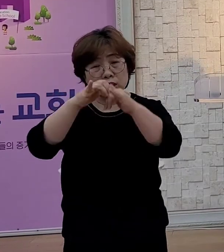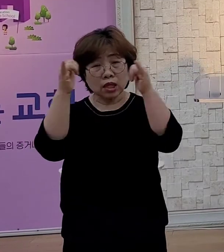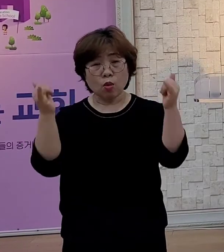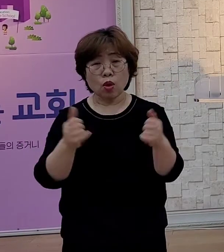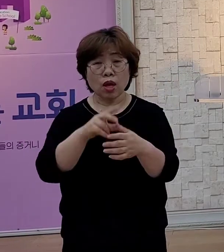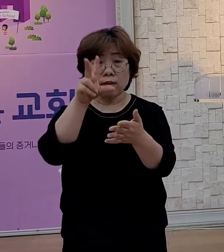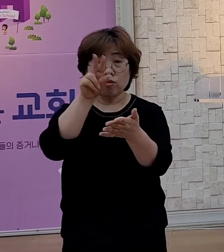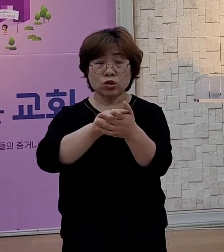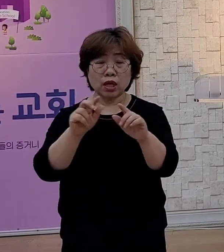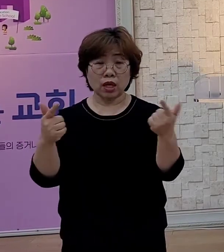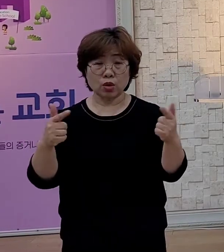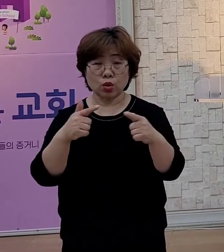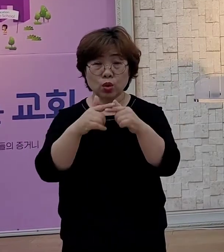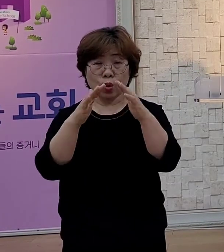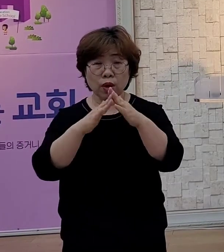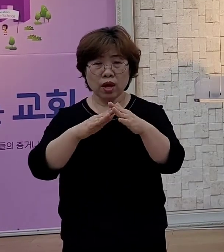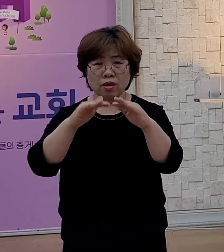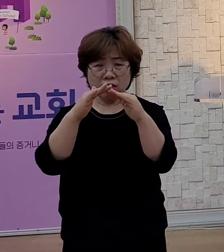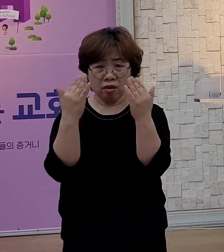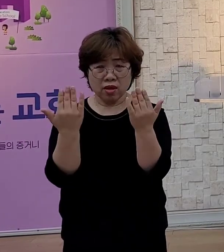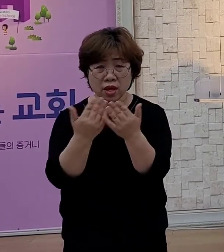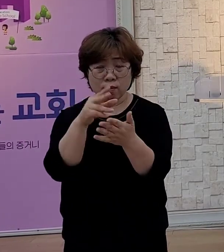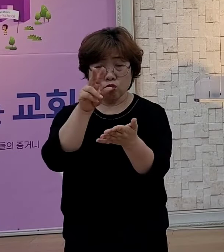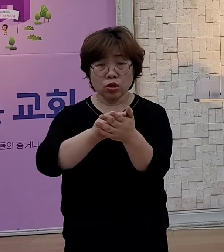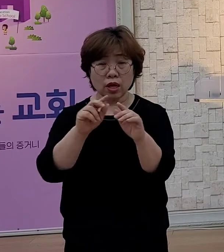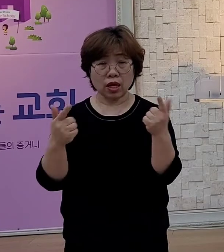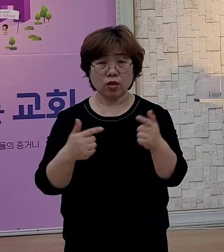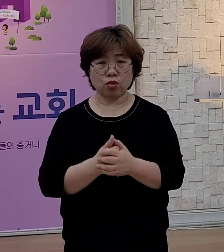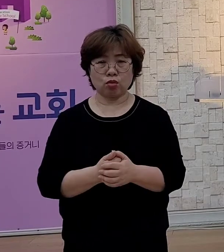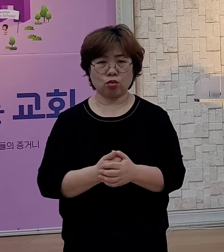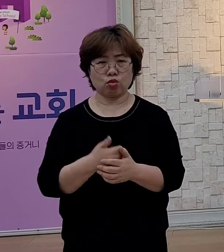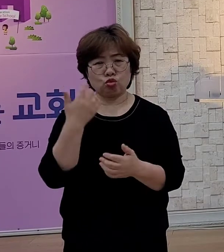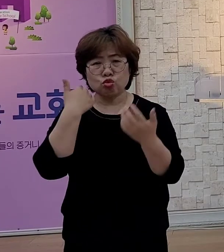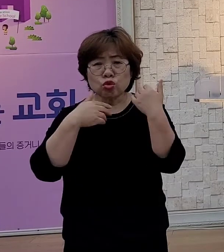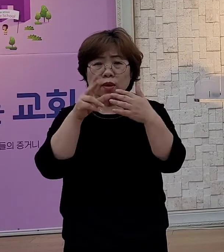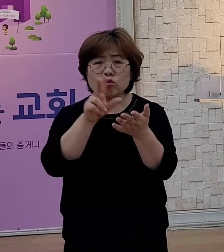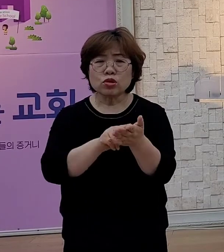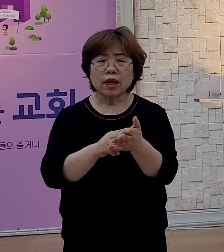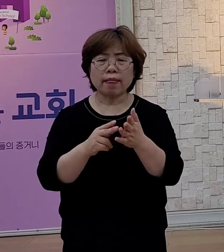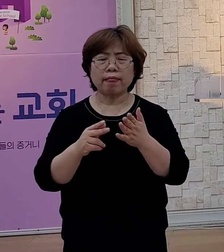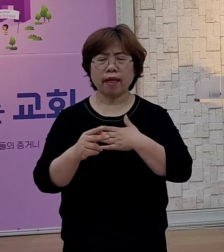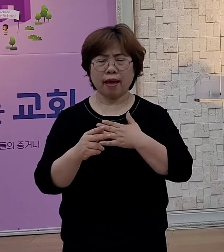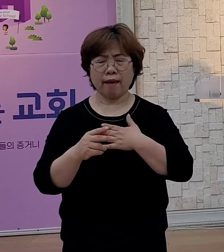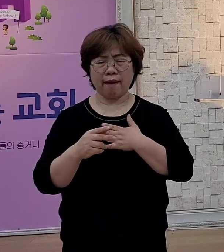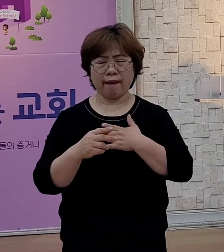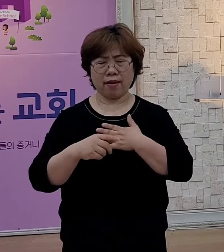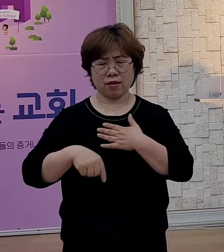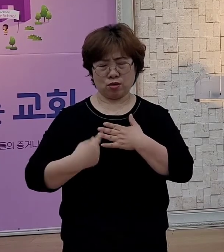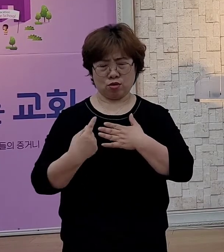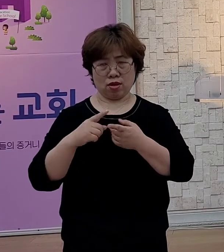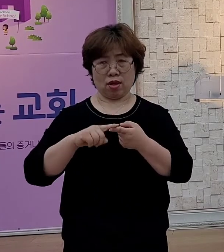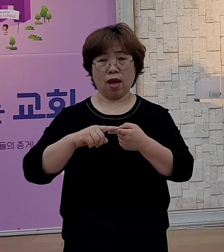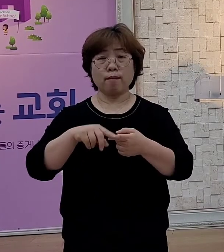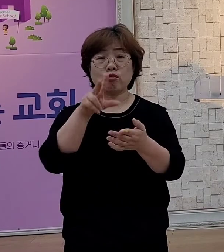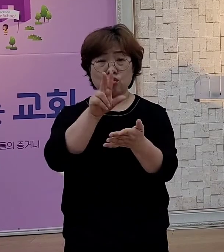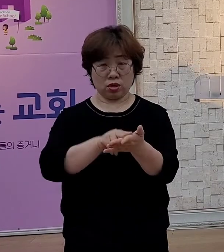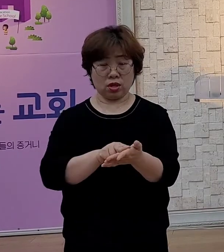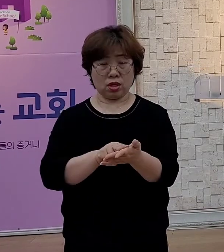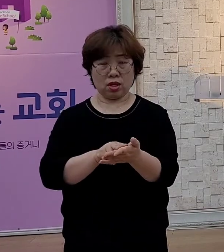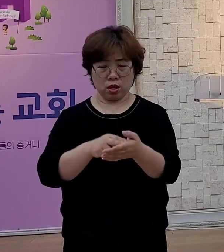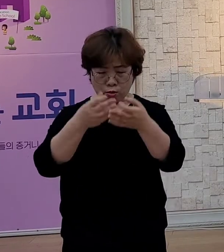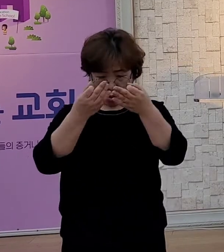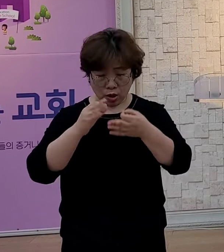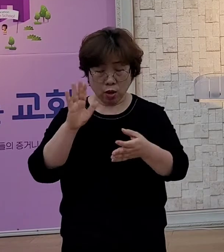아니고 이 교회 전체의 문제도 아니고 결국 이게 누구에게 옵니까? 나 자신의 문제다라는 것을